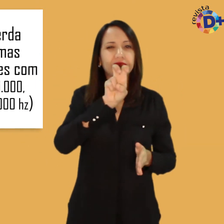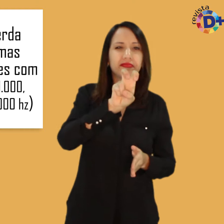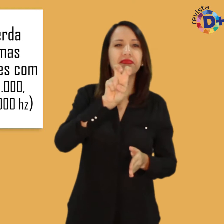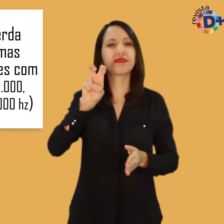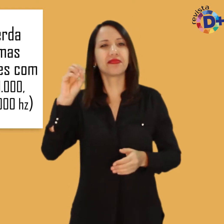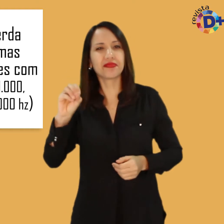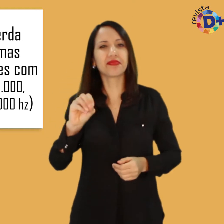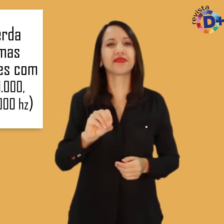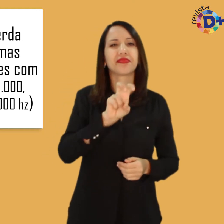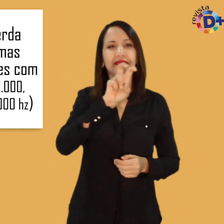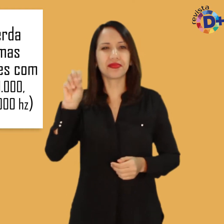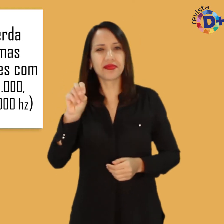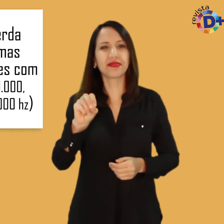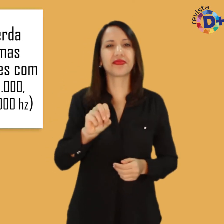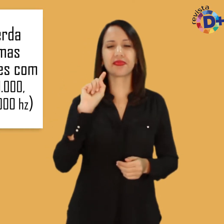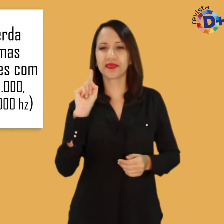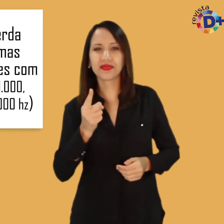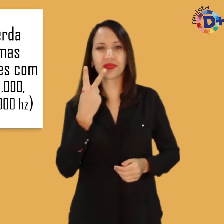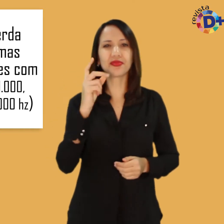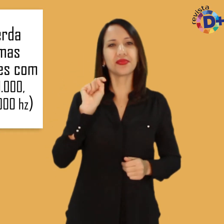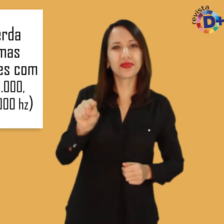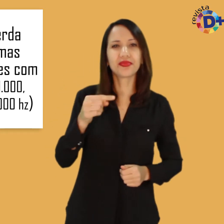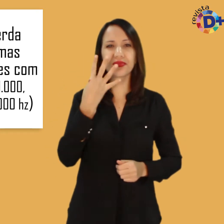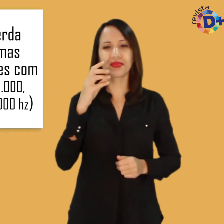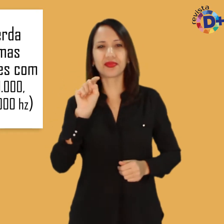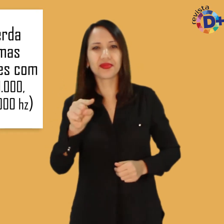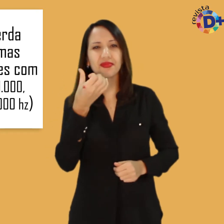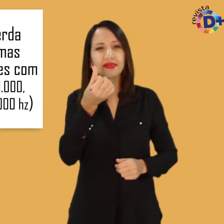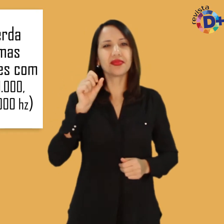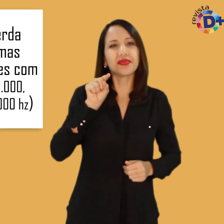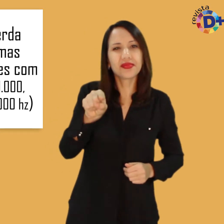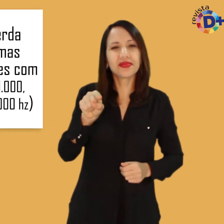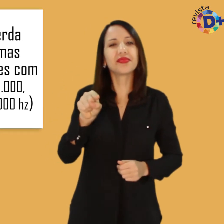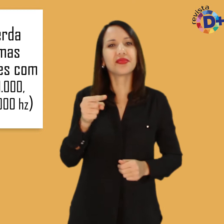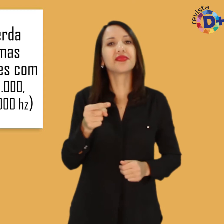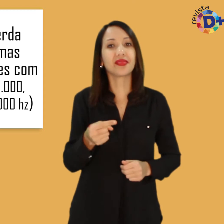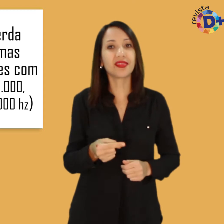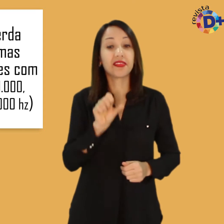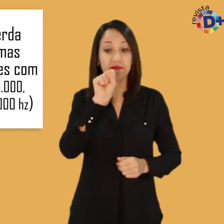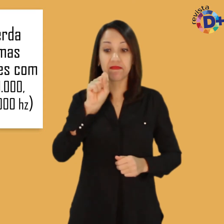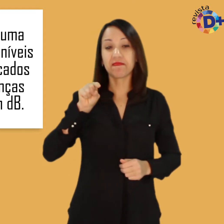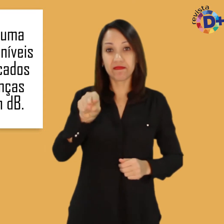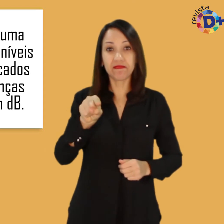1000, 2000, 3000, 4000, 6000 e 8000 Hz. Já pode